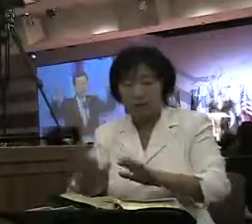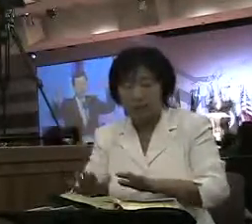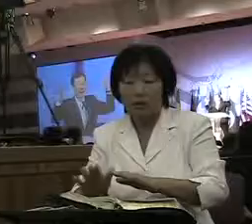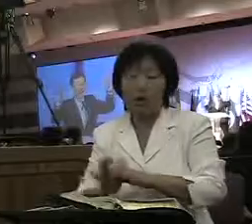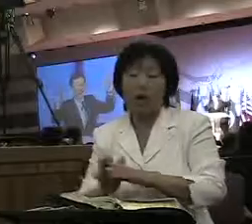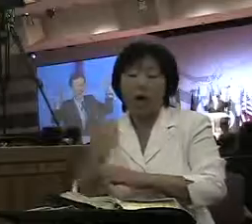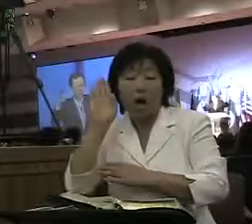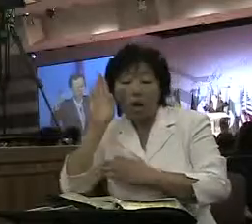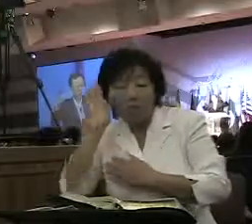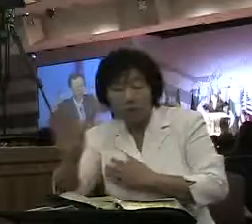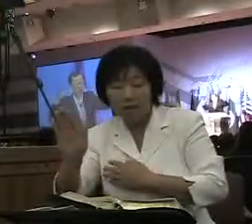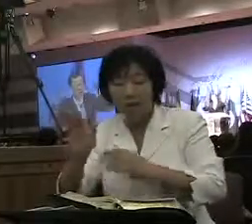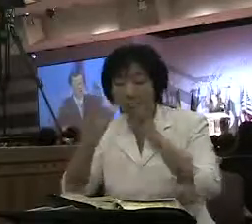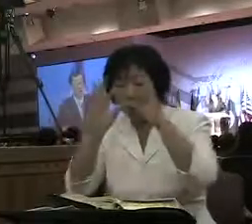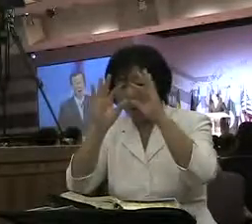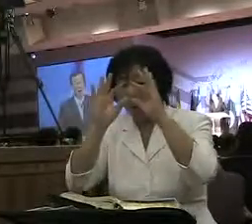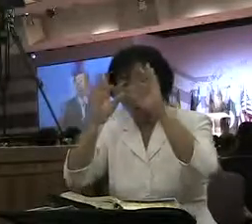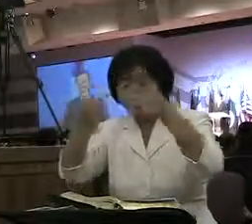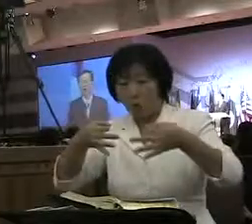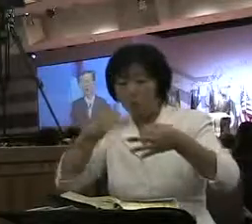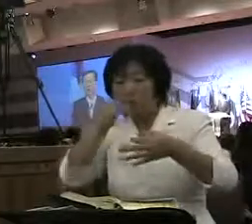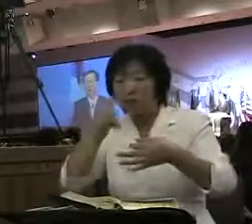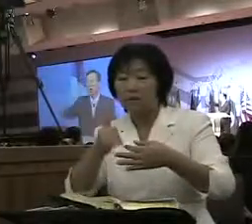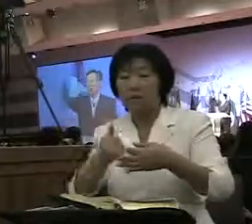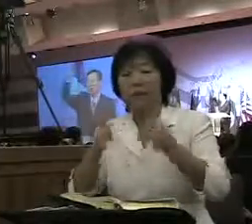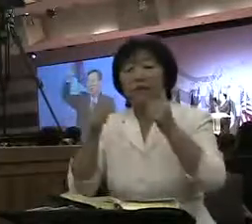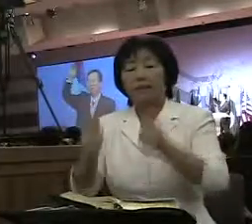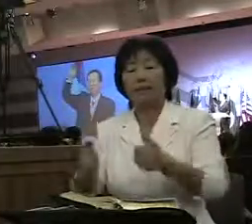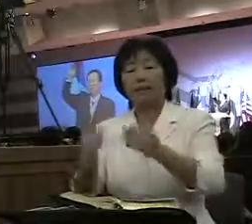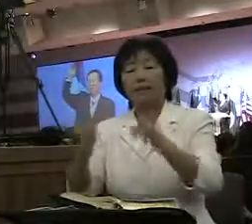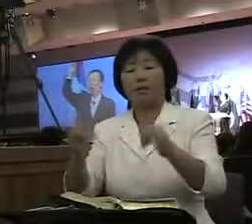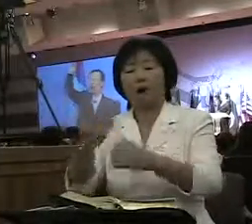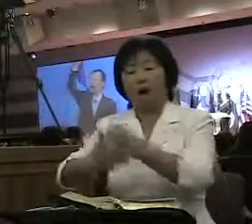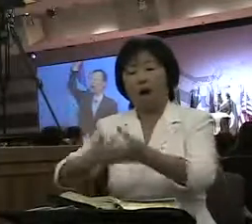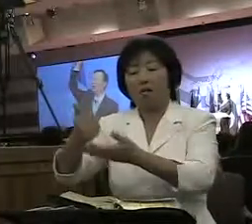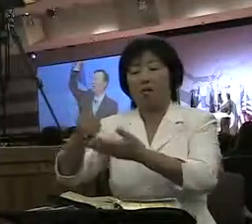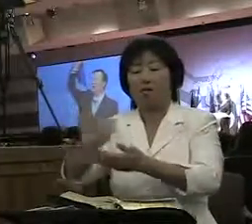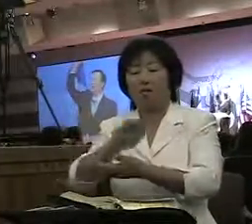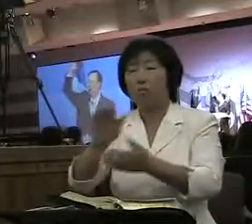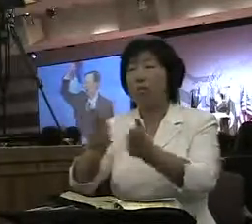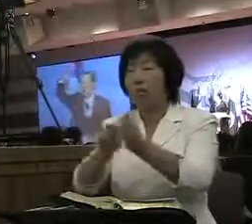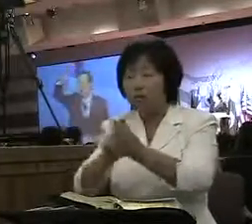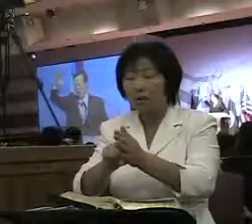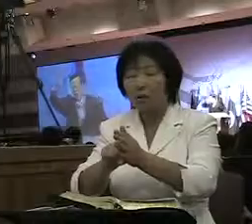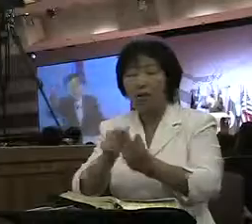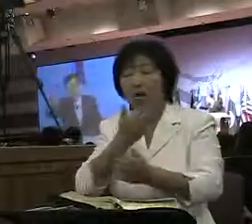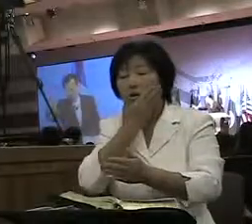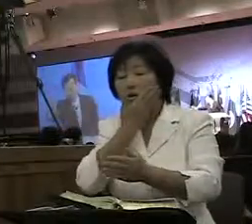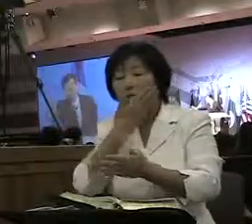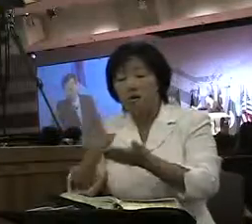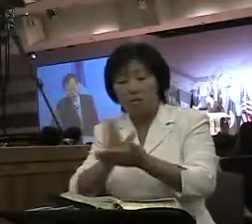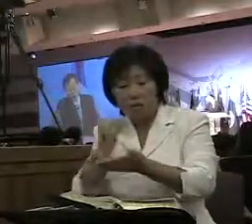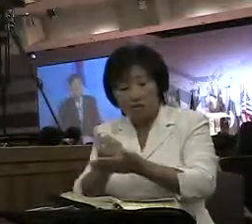현재와 우리의 미래까지도 보시는 재판장 하나님께서 우리가 믿음으로 그리스도의 보혈로서 씻음 받은 것을